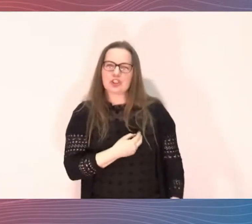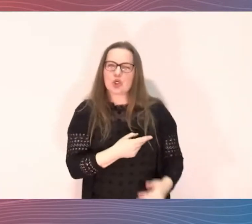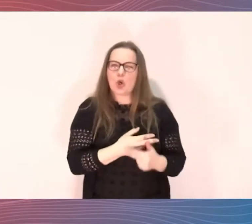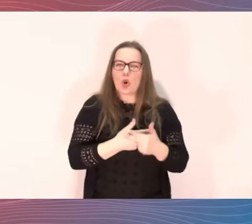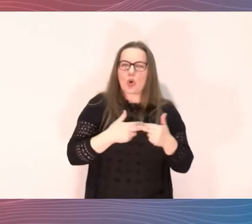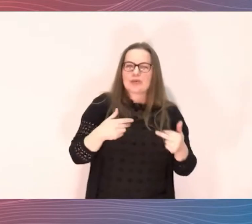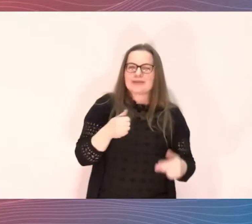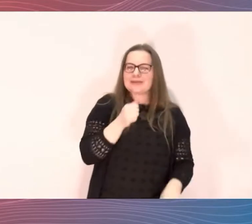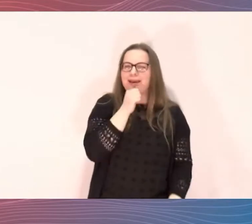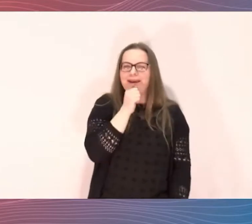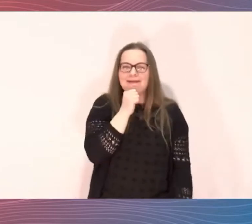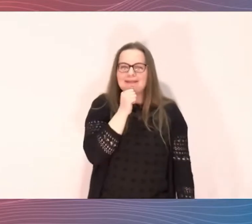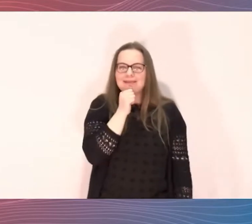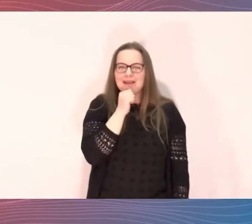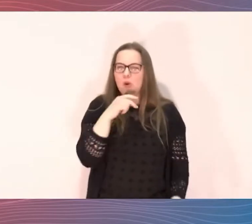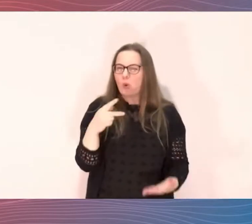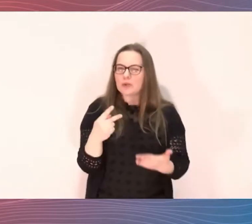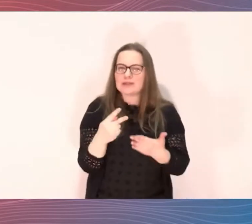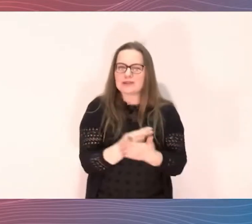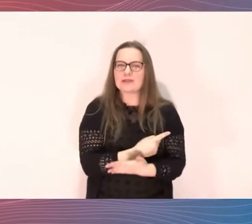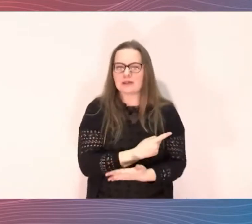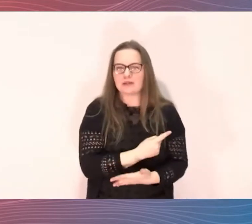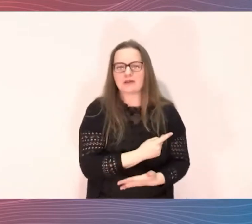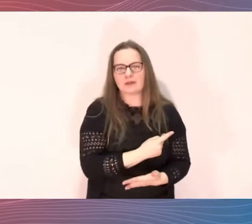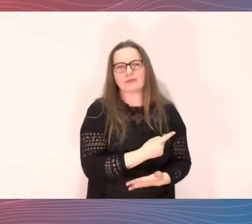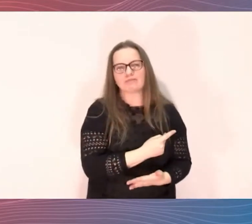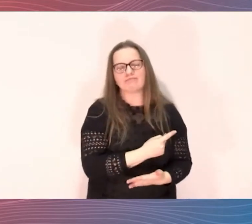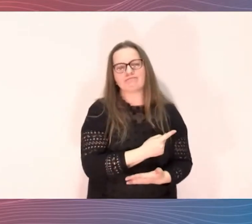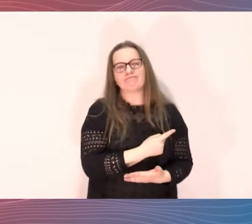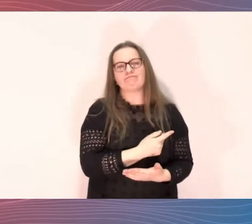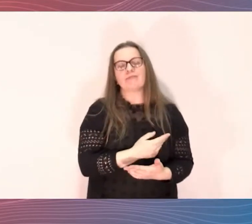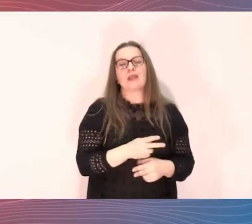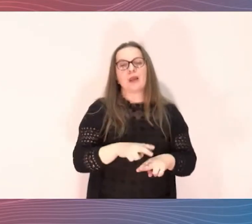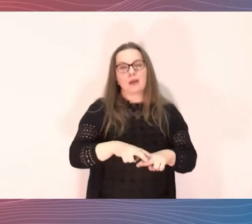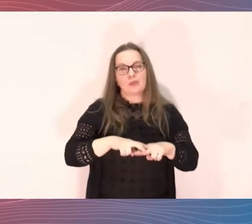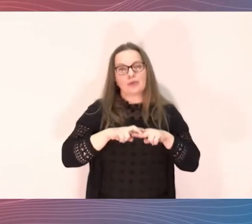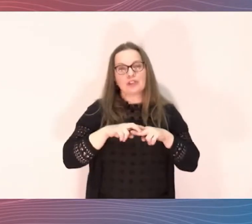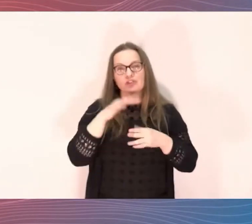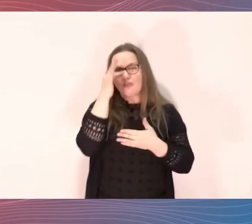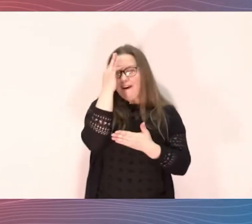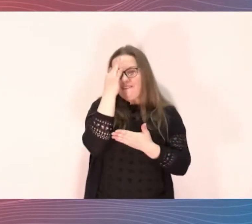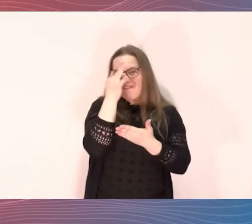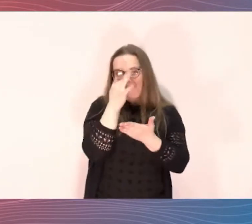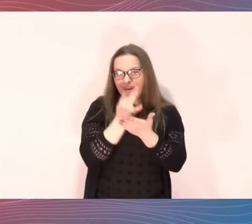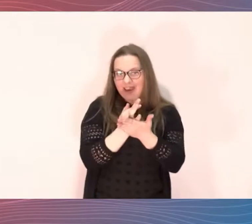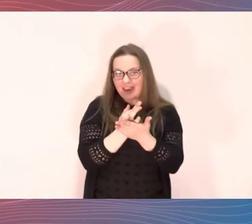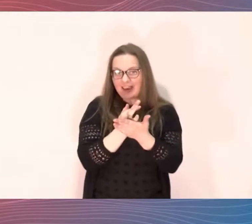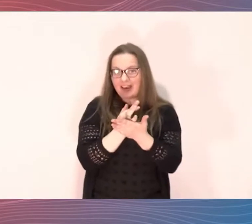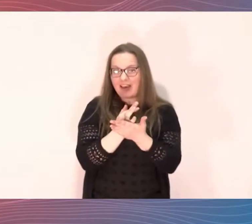veem. Isto é, a fé faz você